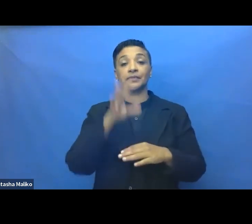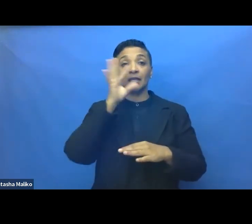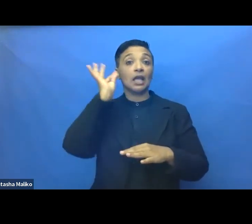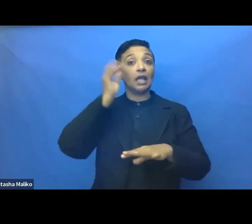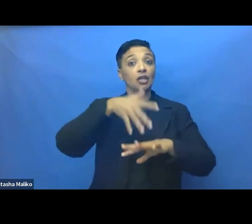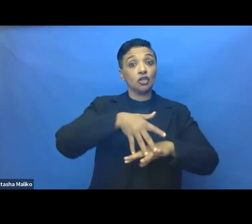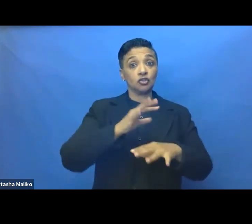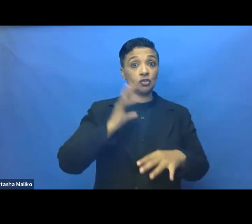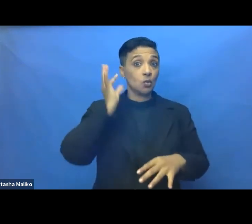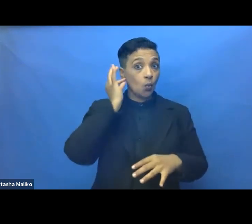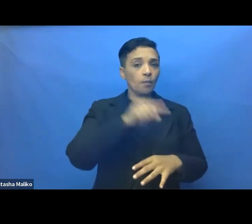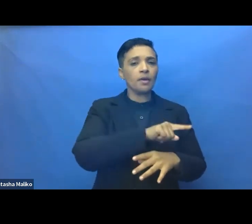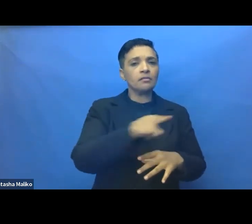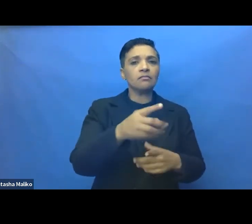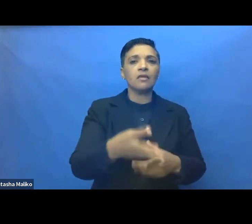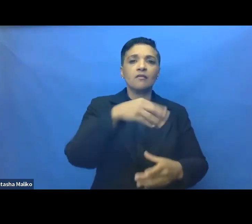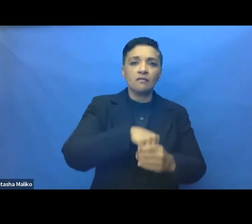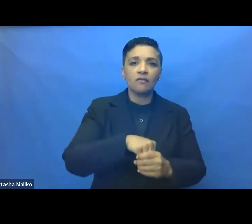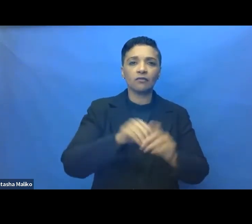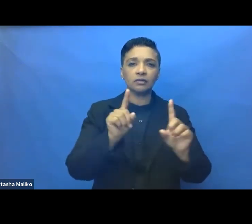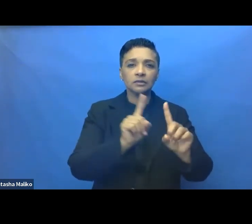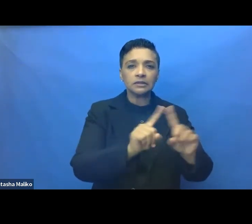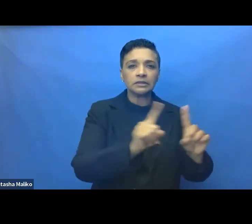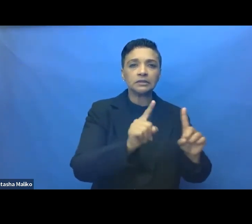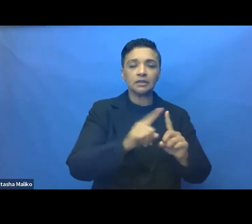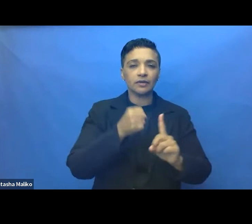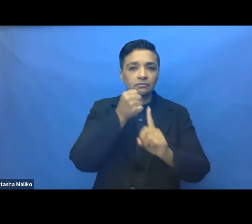faire le plaidoyer pour les décideurs.